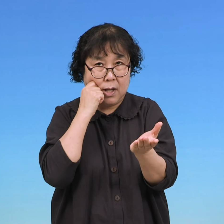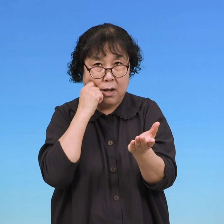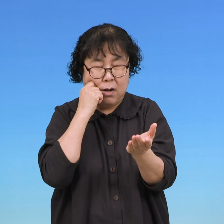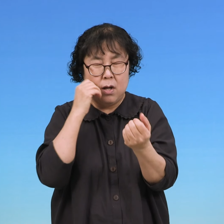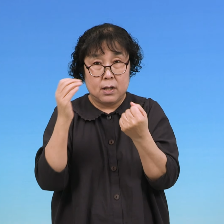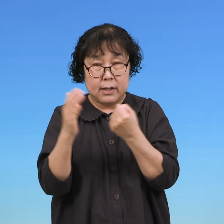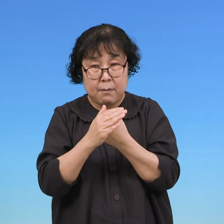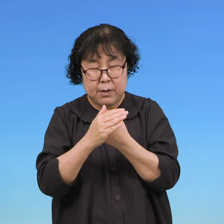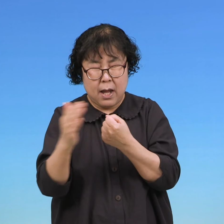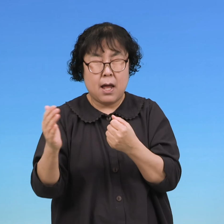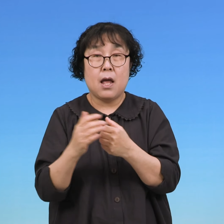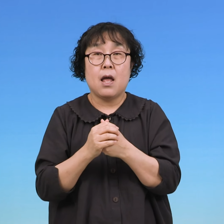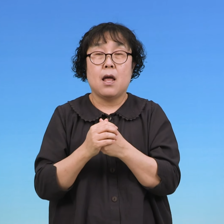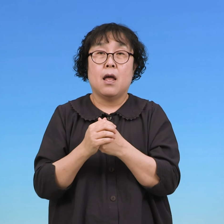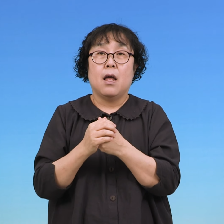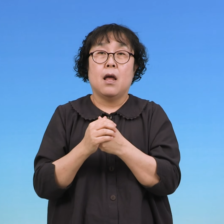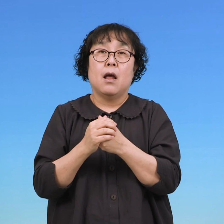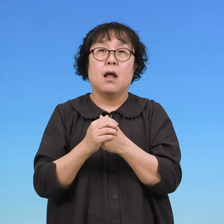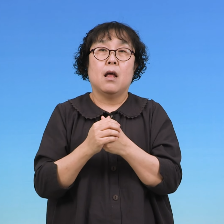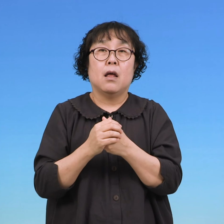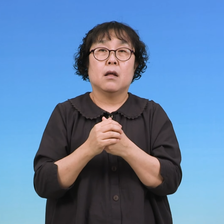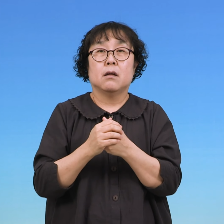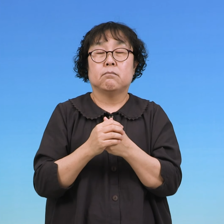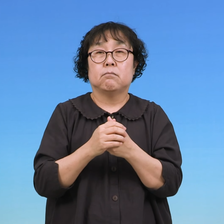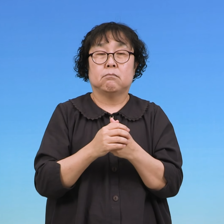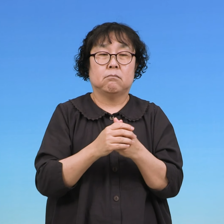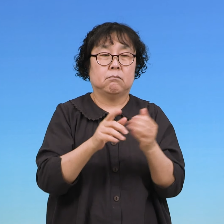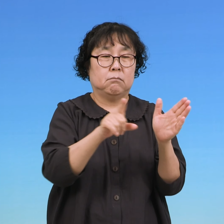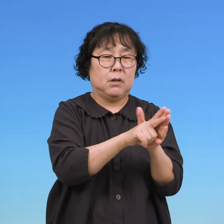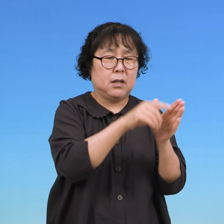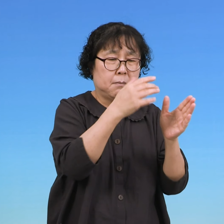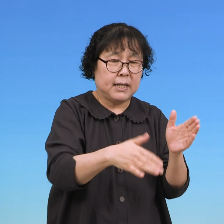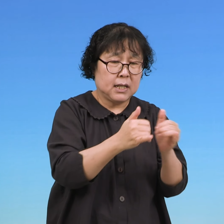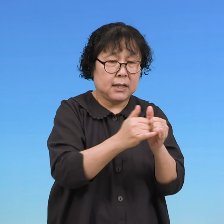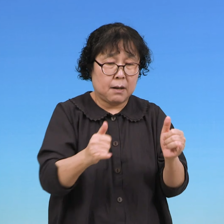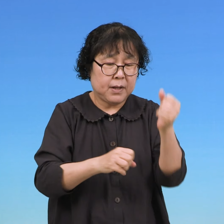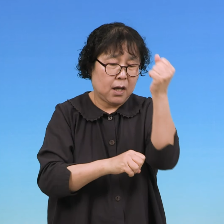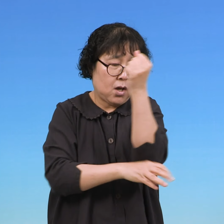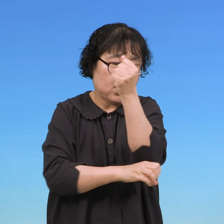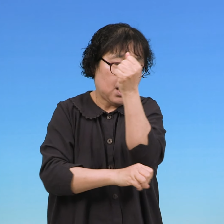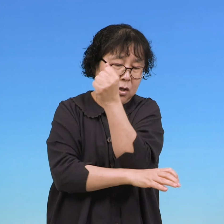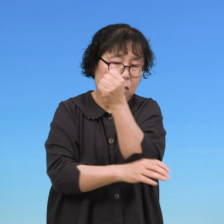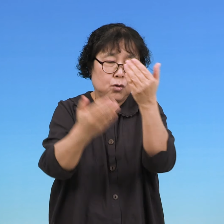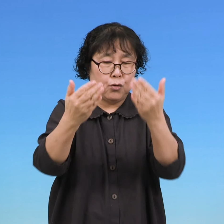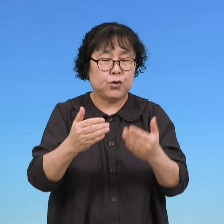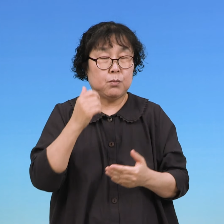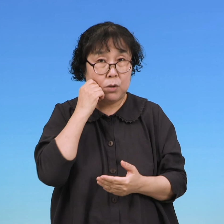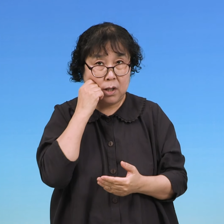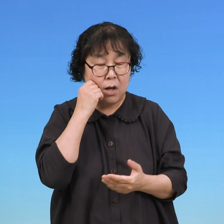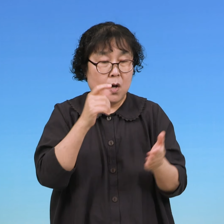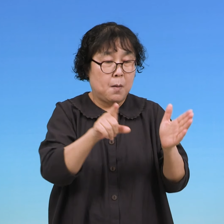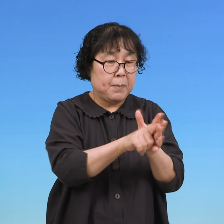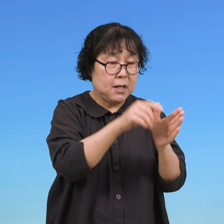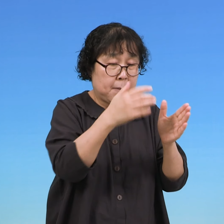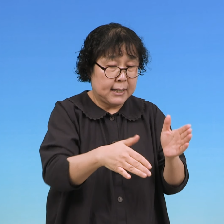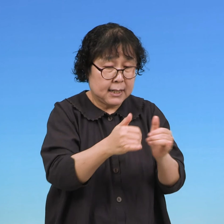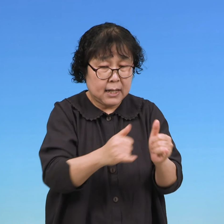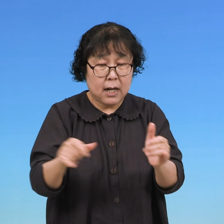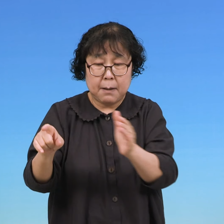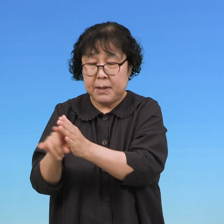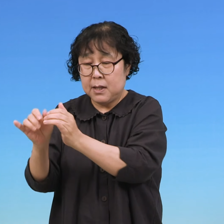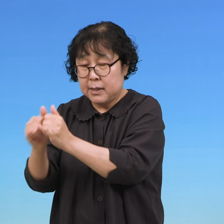이게 개인의 문제만 아닙니까? 오늘 여러분 교회가 조직적으로 공동체로서